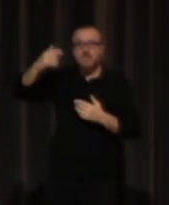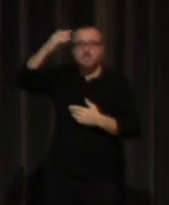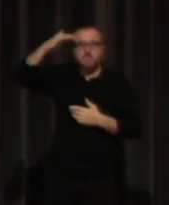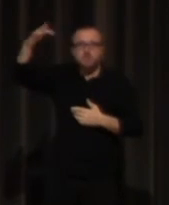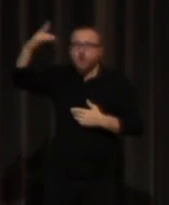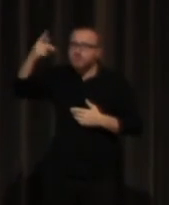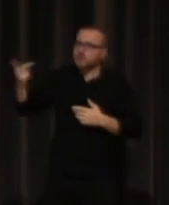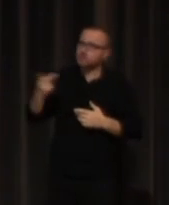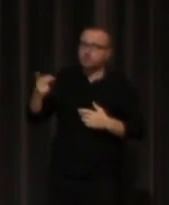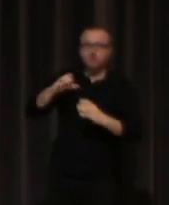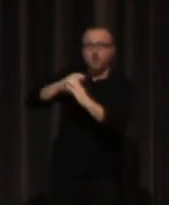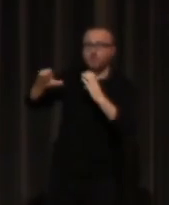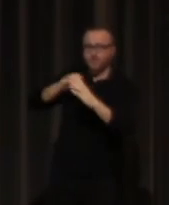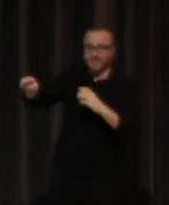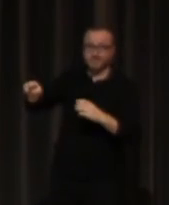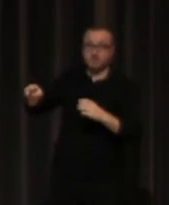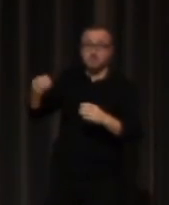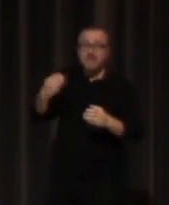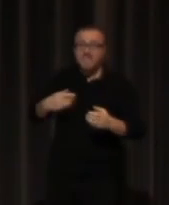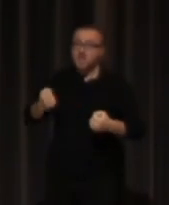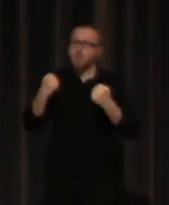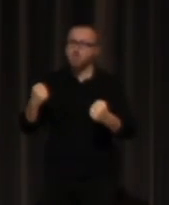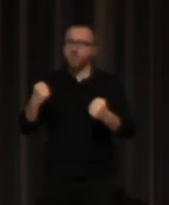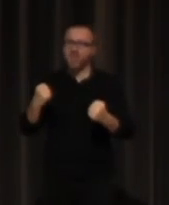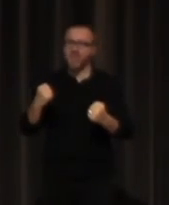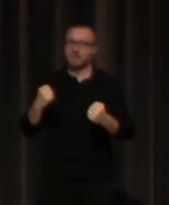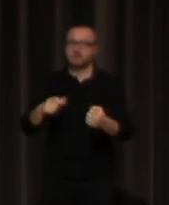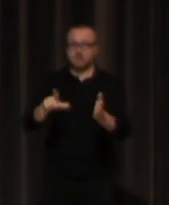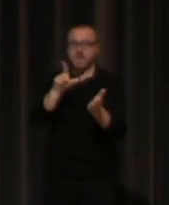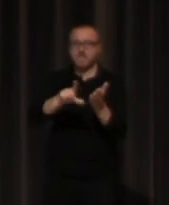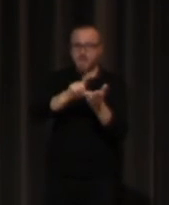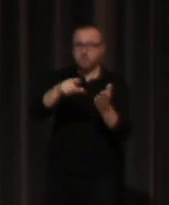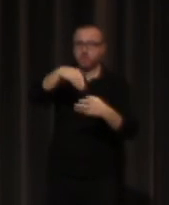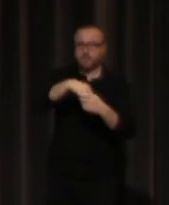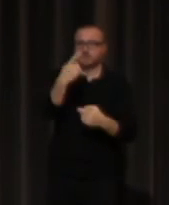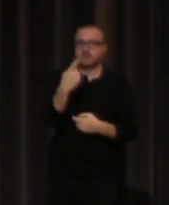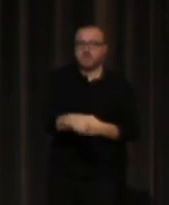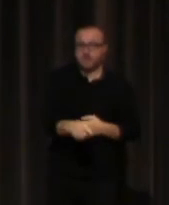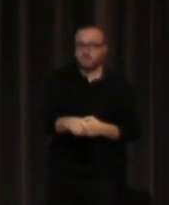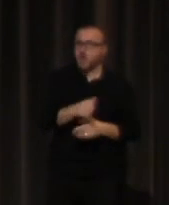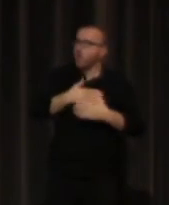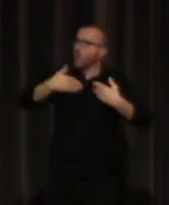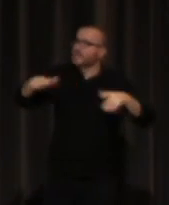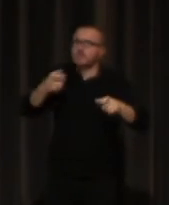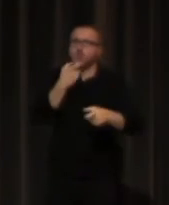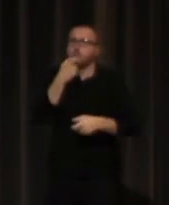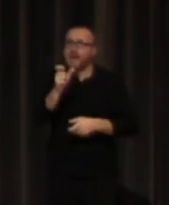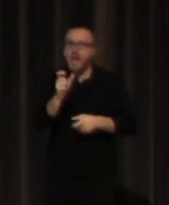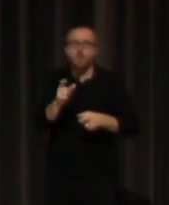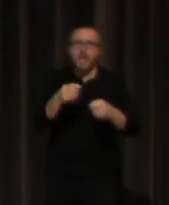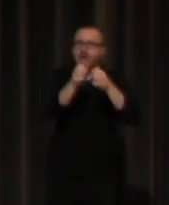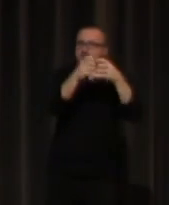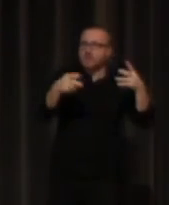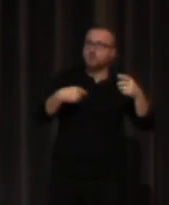literatura, de fet, és absolutament infinita. Qualsevol cosa que podem dir i que pot ser entesa pot